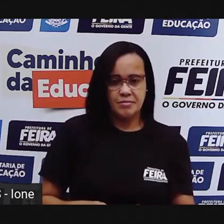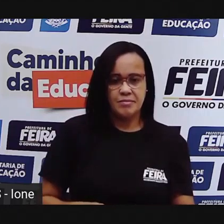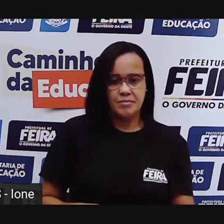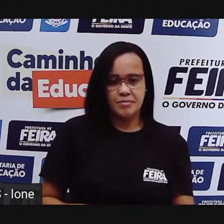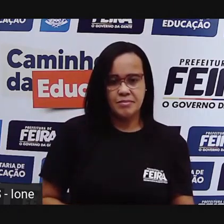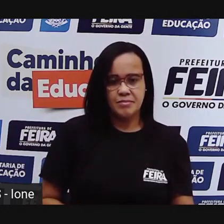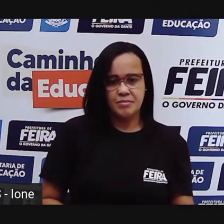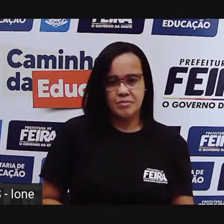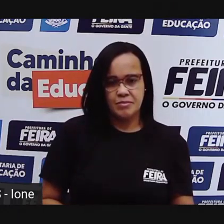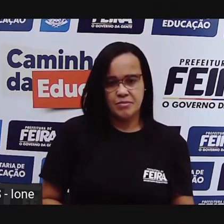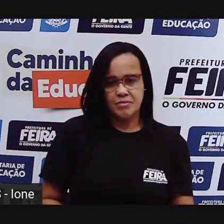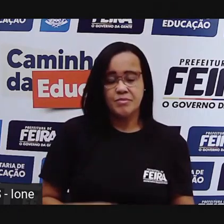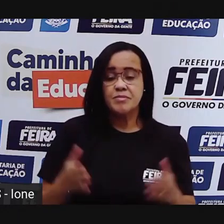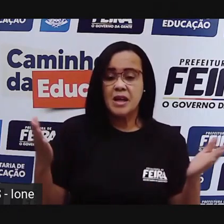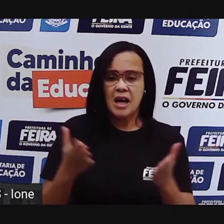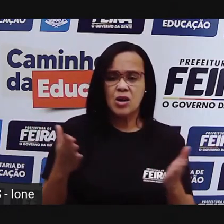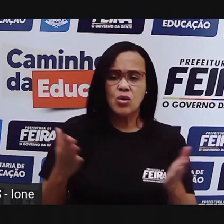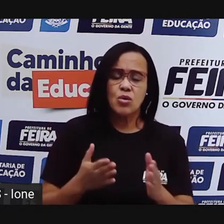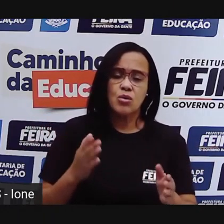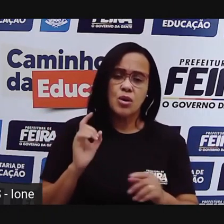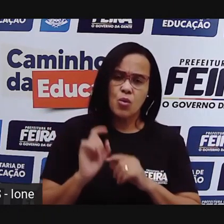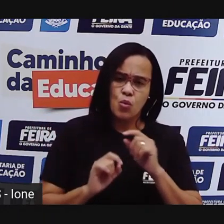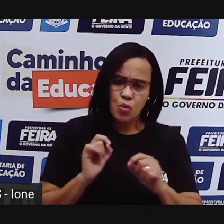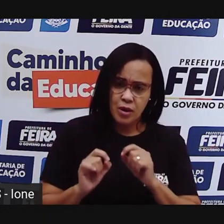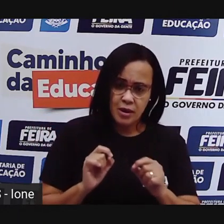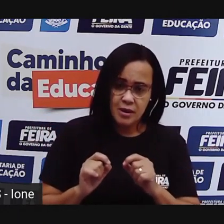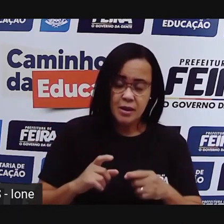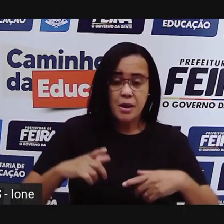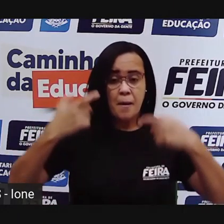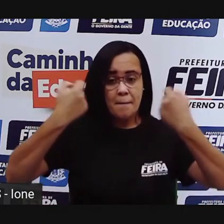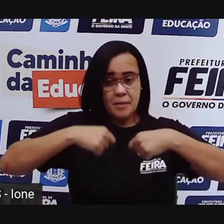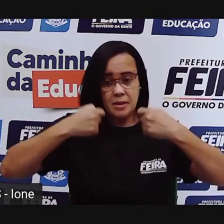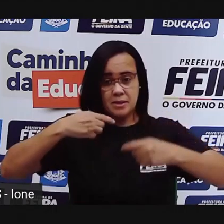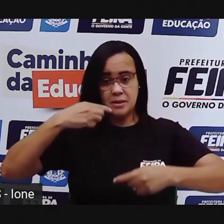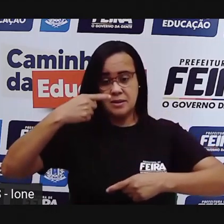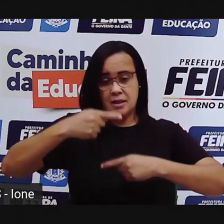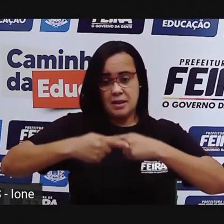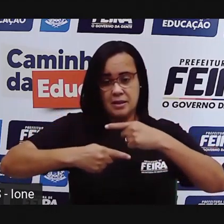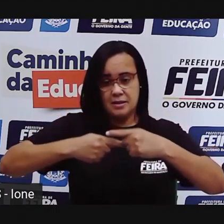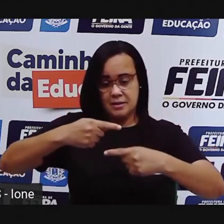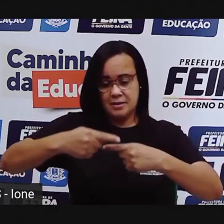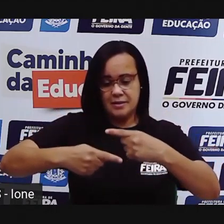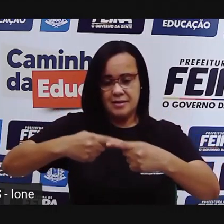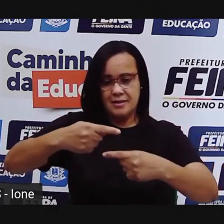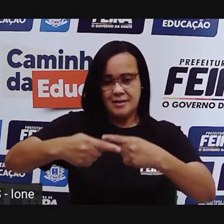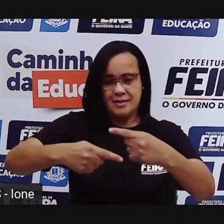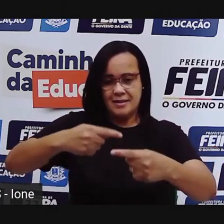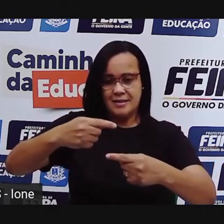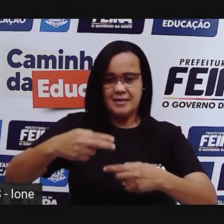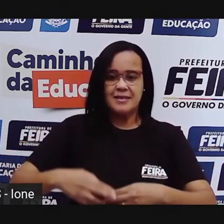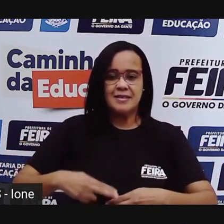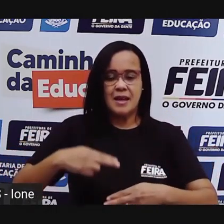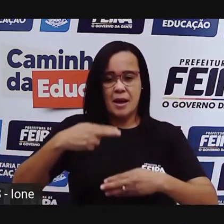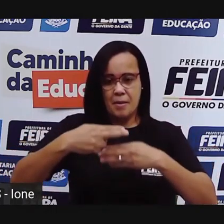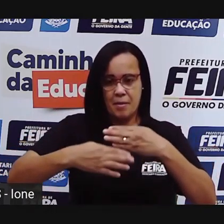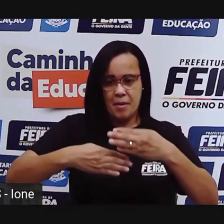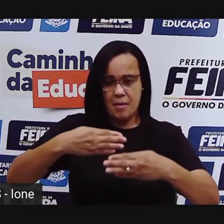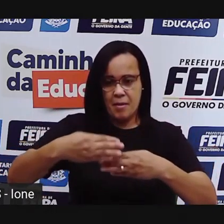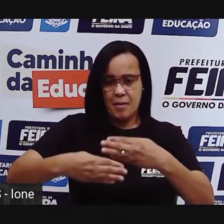lado. Agora, meninada, a gente vai precisar enrolar bem enroladinho, olha. Vai enrolando